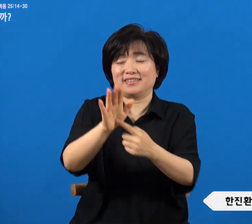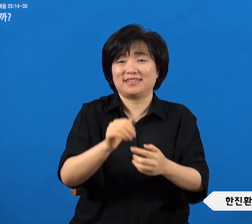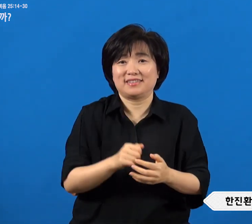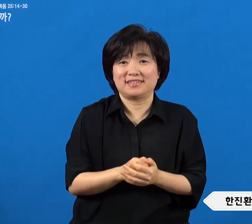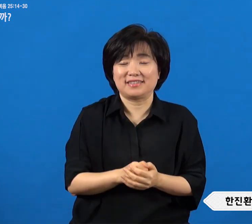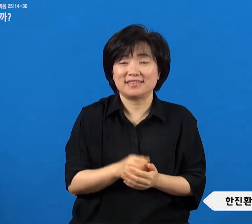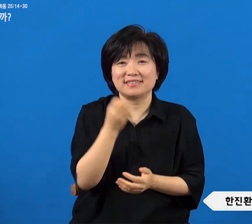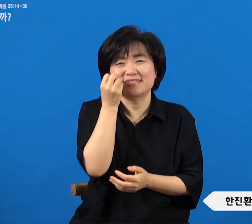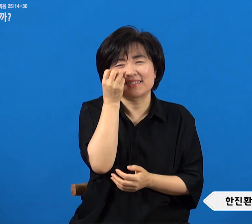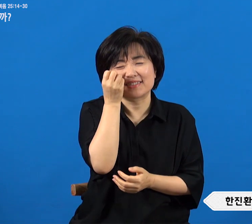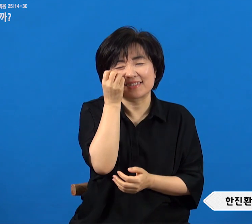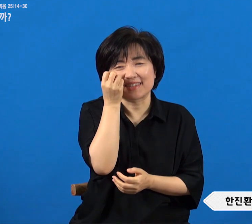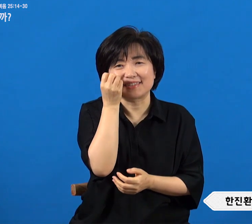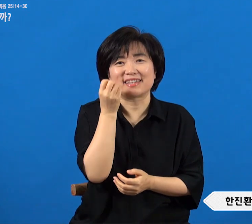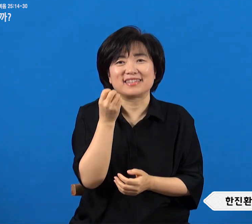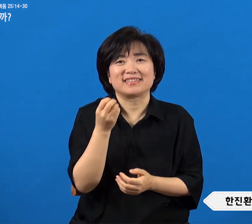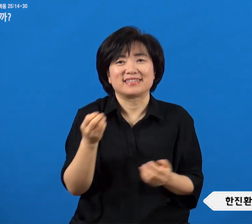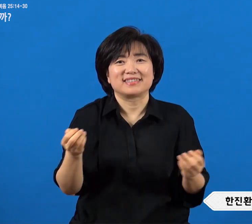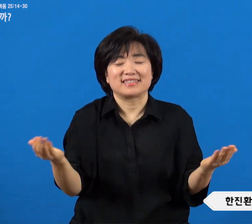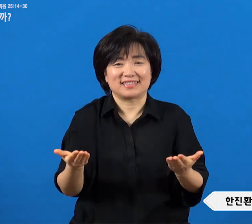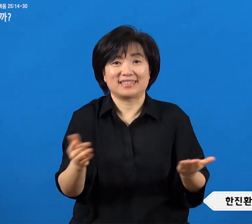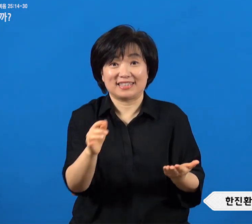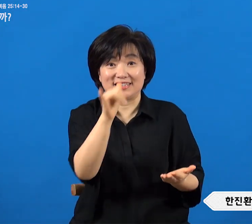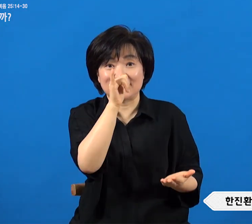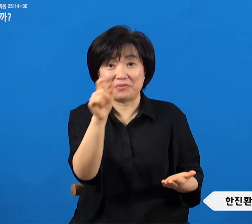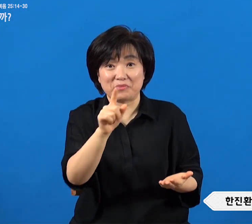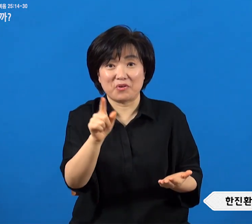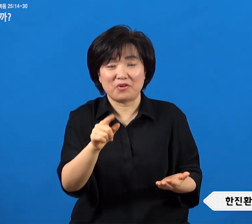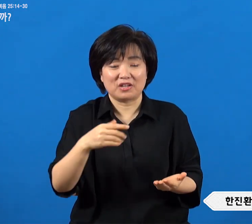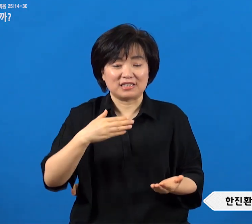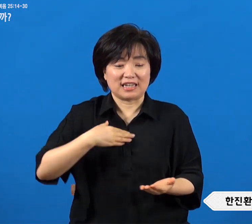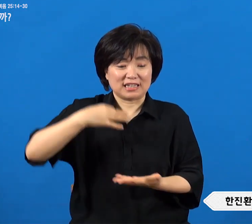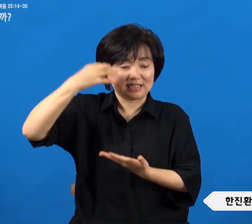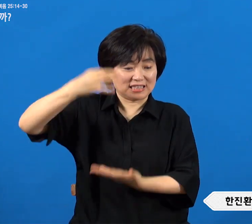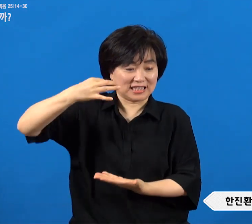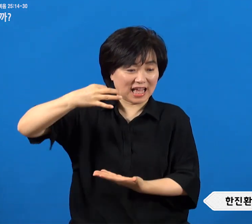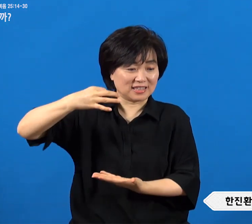희한한 운동이 있습니다. 유산 안 남기기 운동이 있습니다.